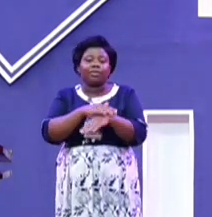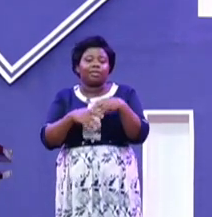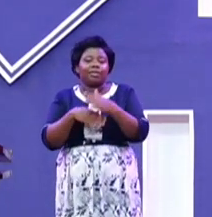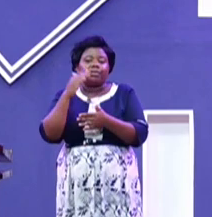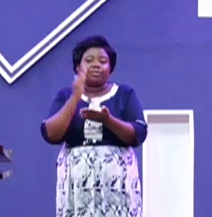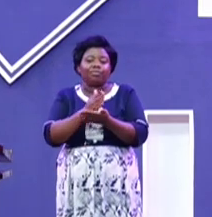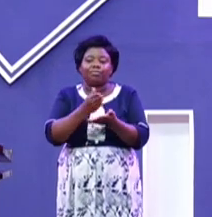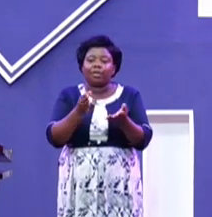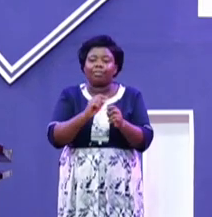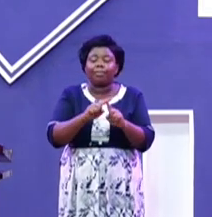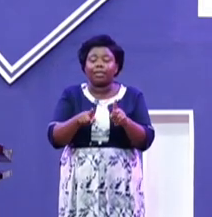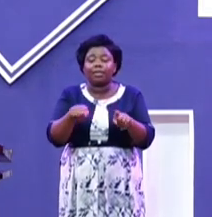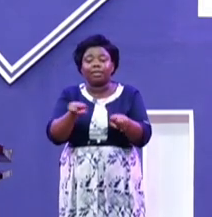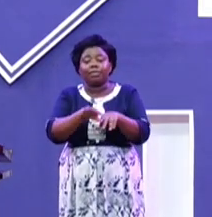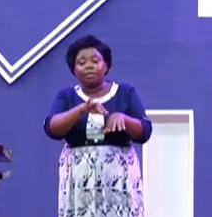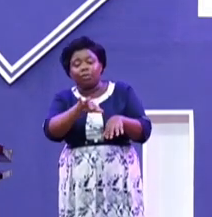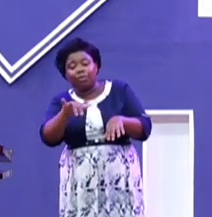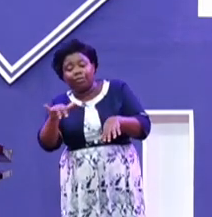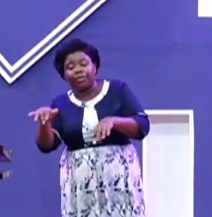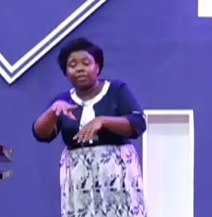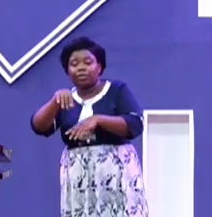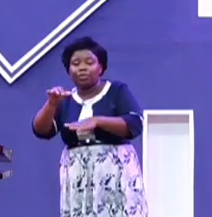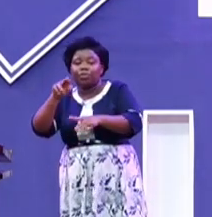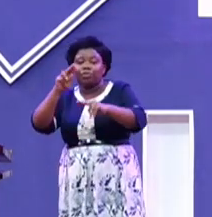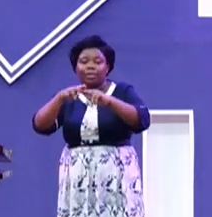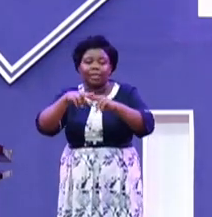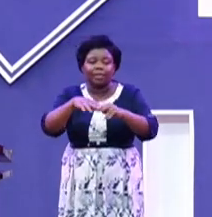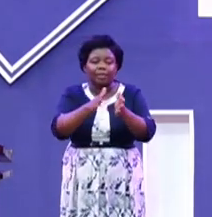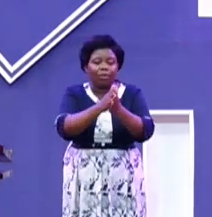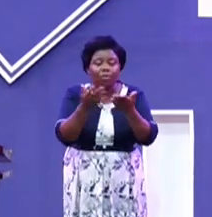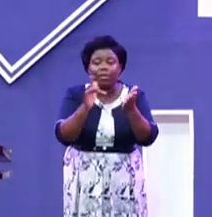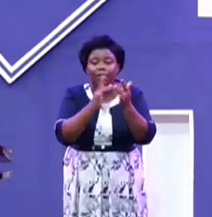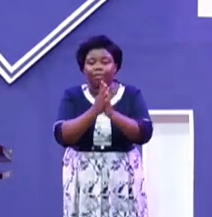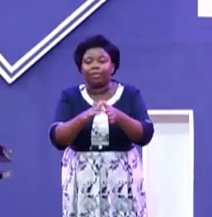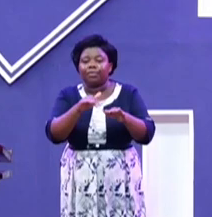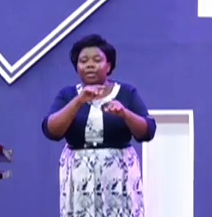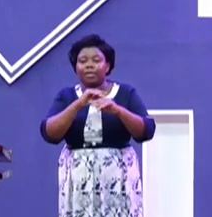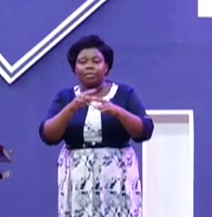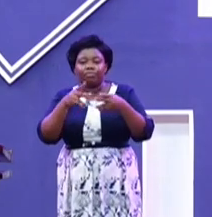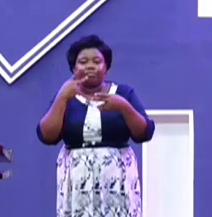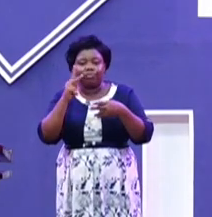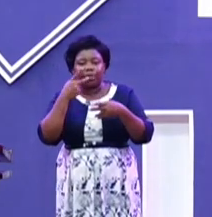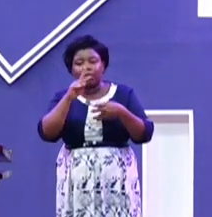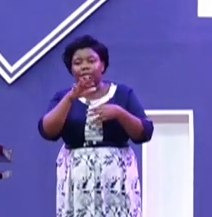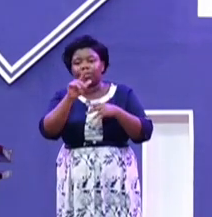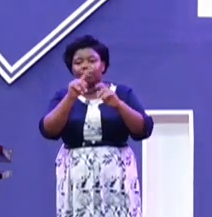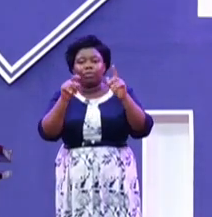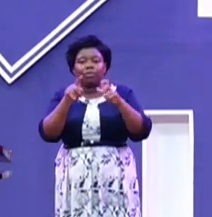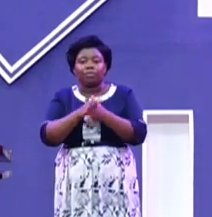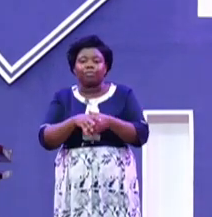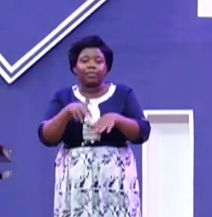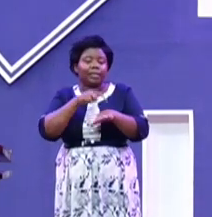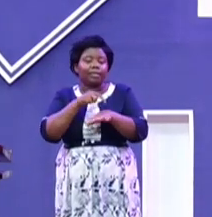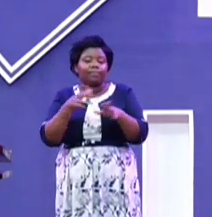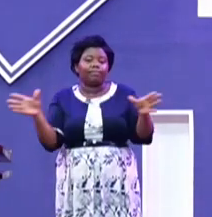wano naye n'akugamba ne mu ofiisi jangu tutuule wansi tubikkule Bayibuli. So Mukama mulungi. Obudde